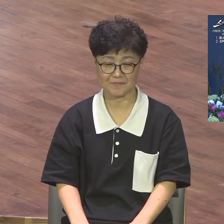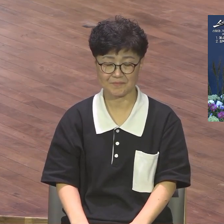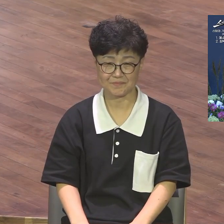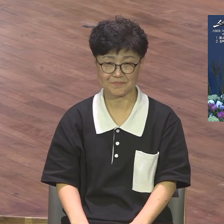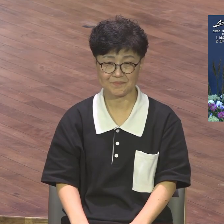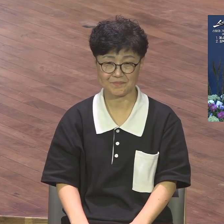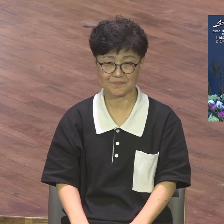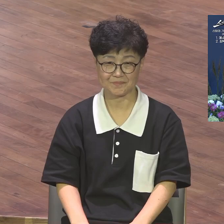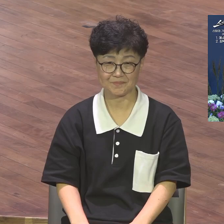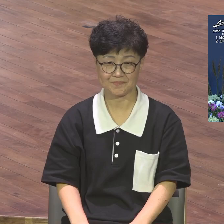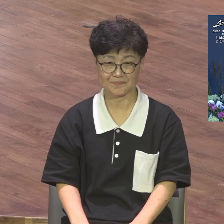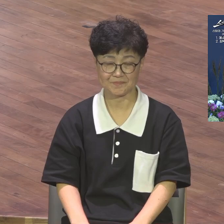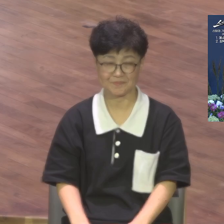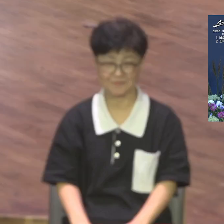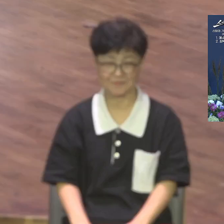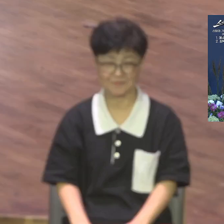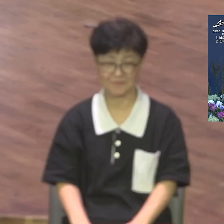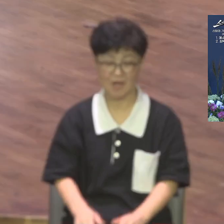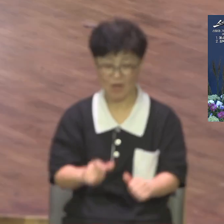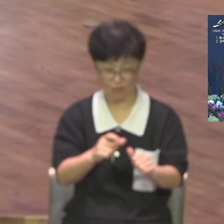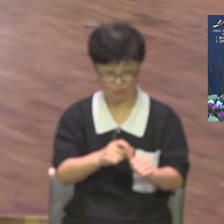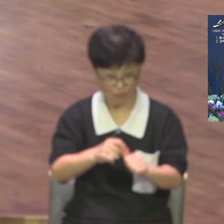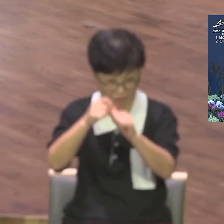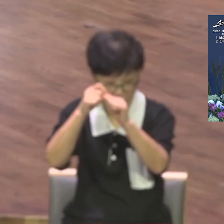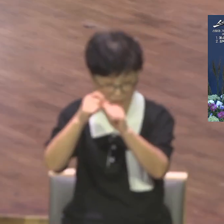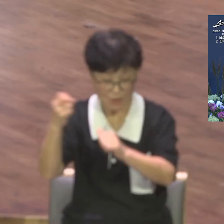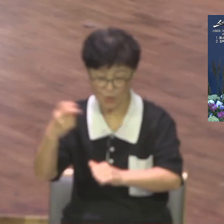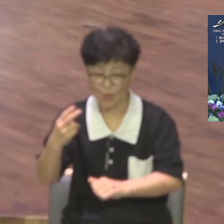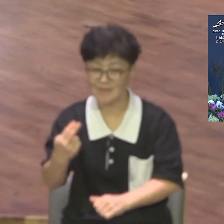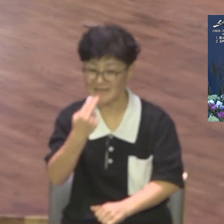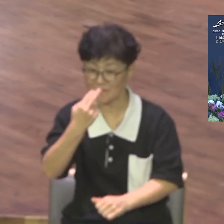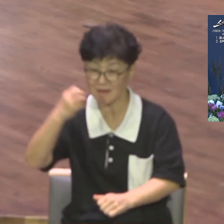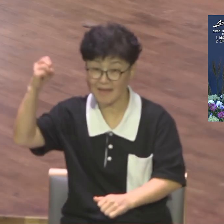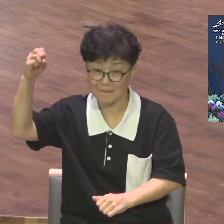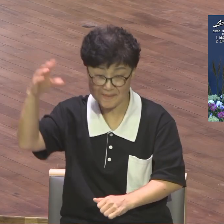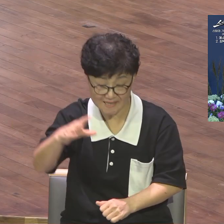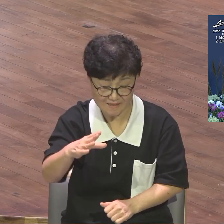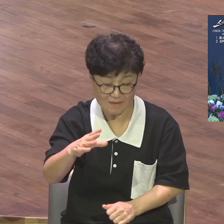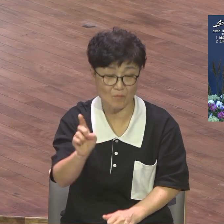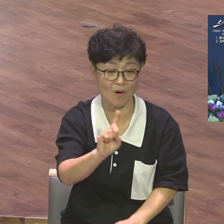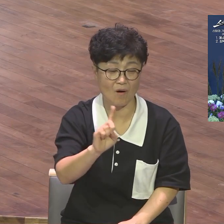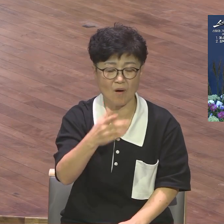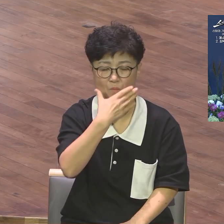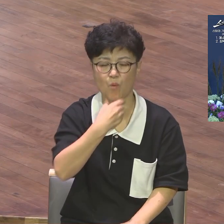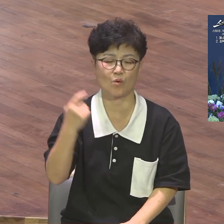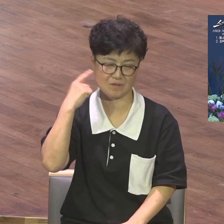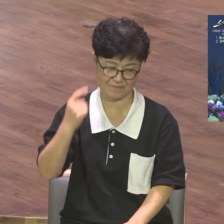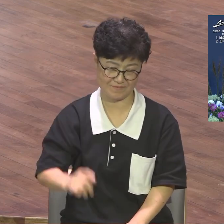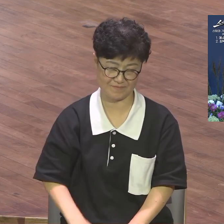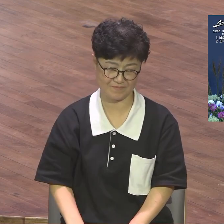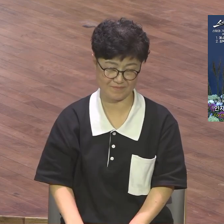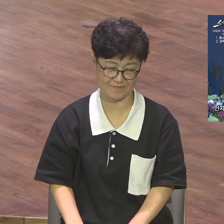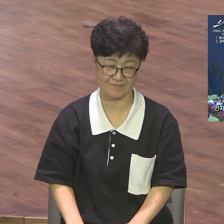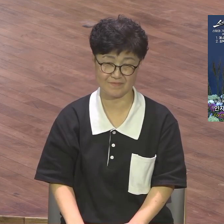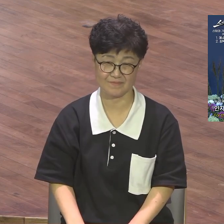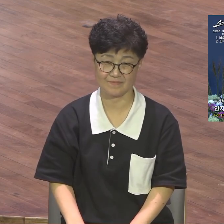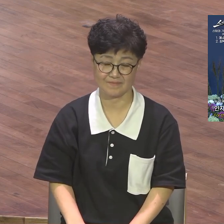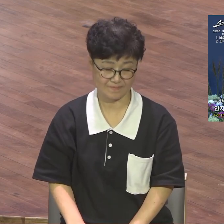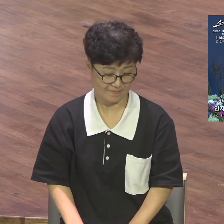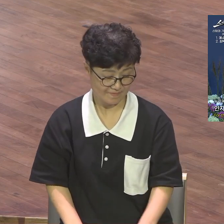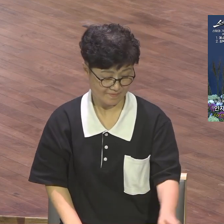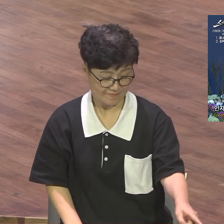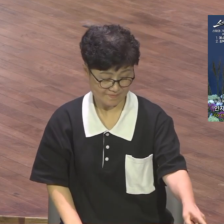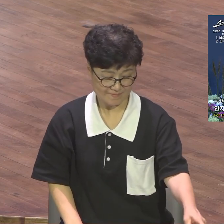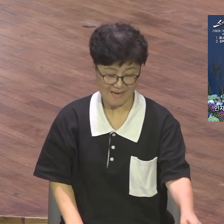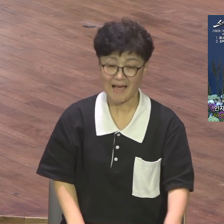이 구원하는 이 생명의 빛이 바로 복음의 능력인 줄 믿습니다. 오늘 본문 10절에 인자가 온 것은 잃어버린